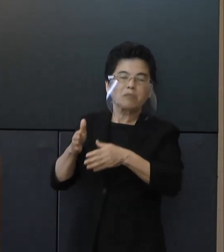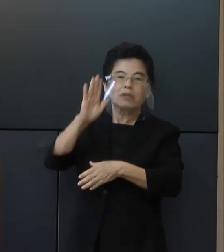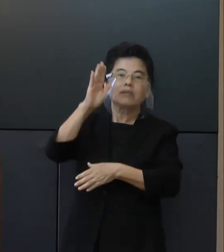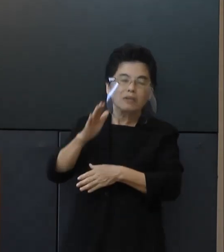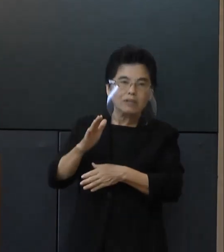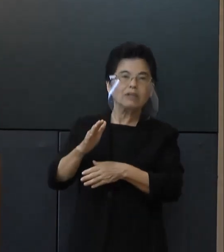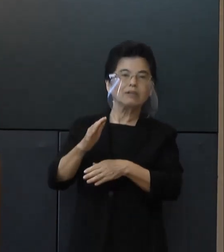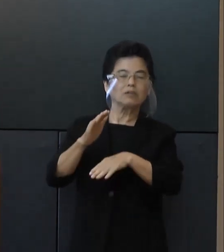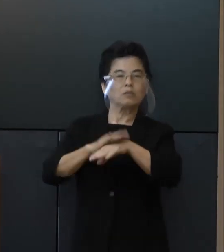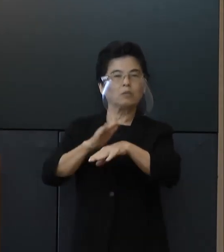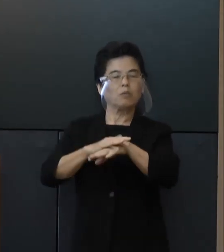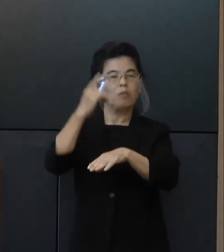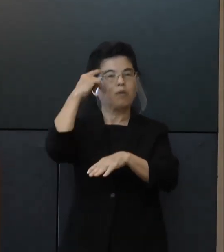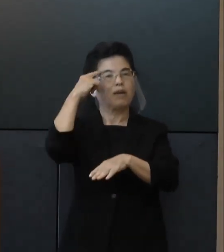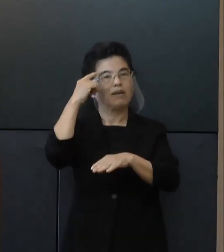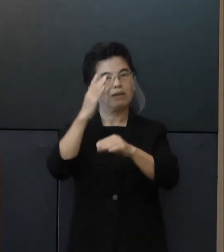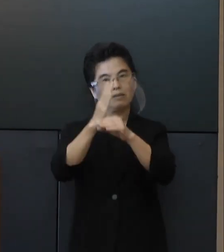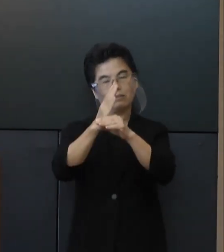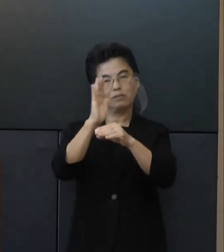応してまいりたいと考えております。